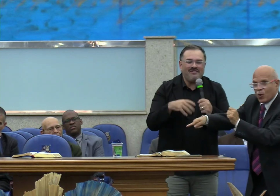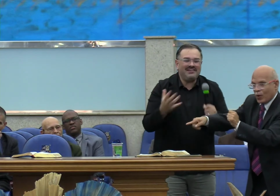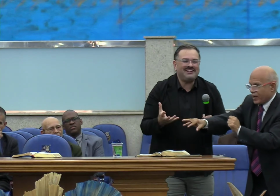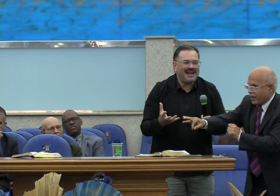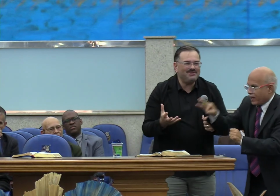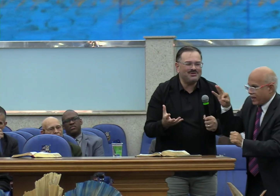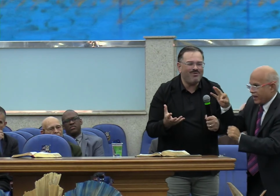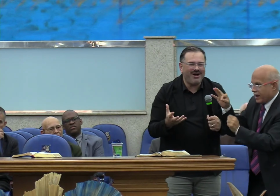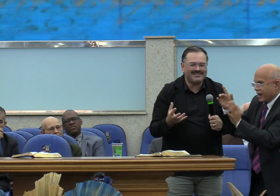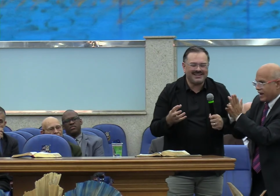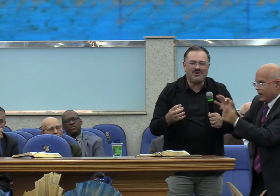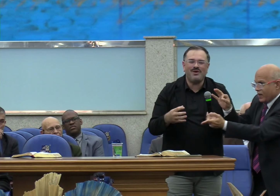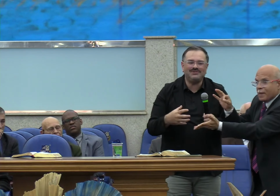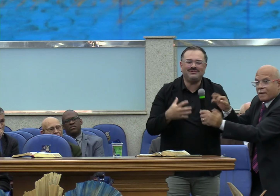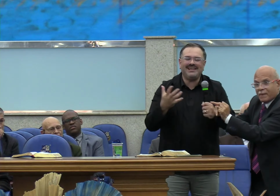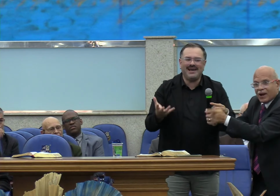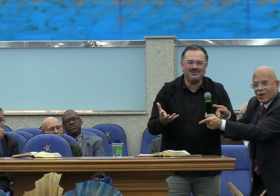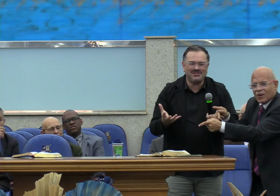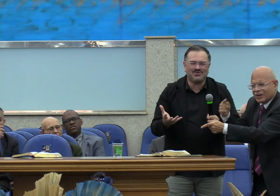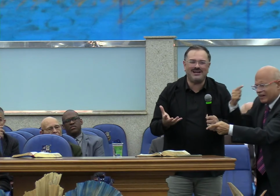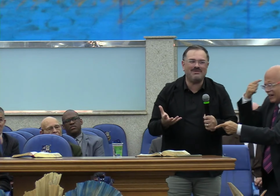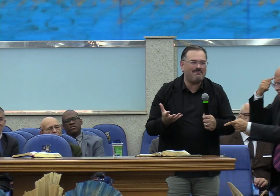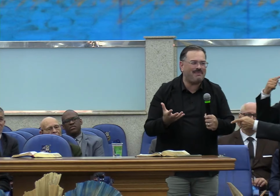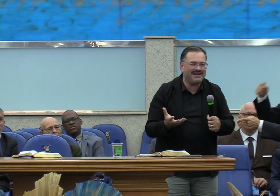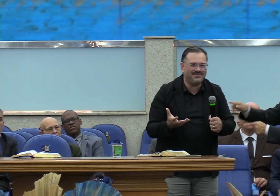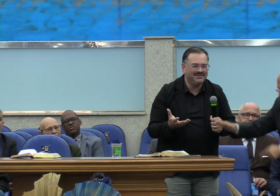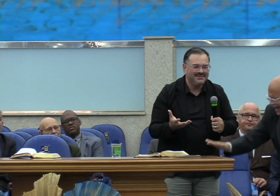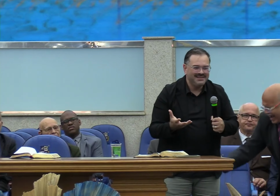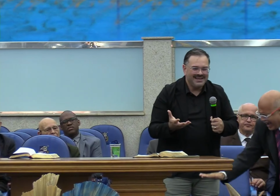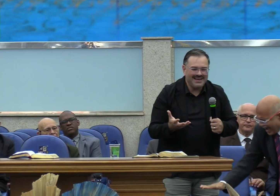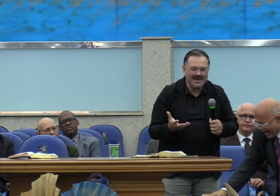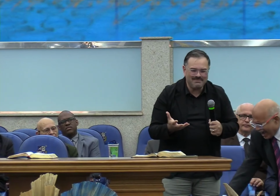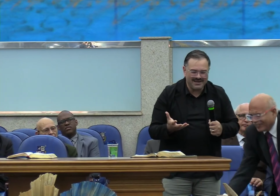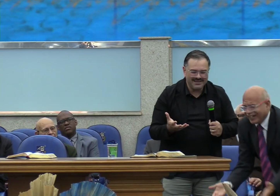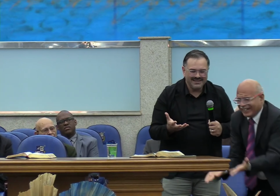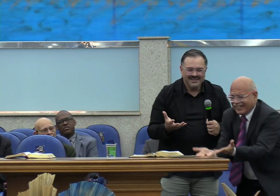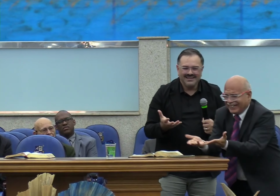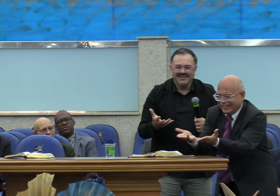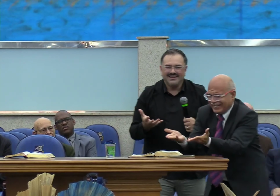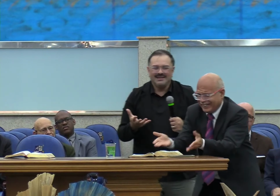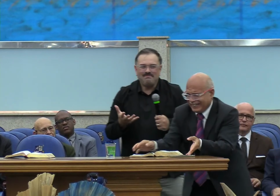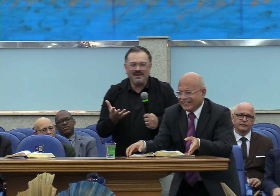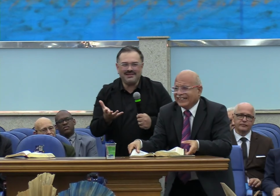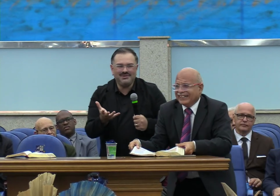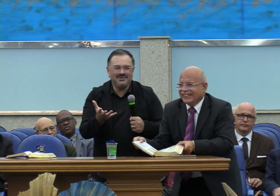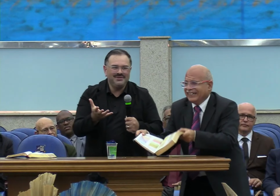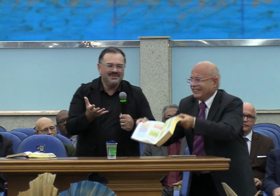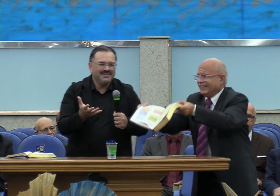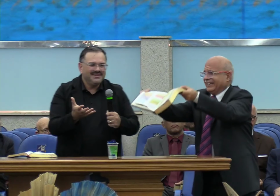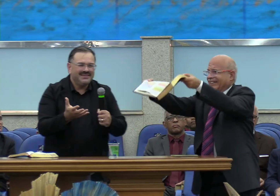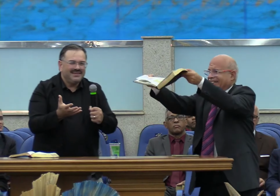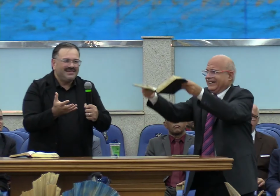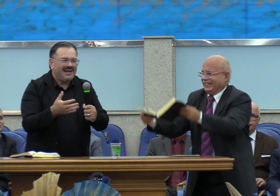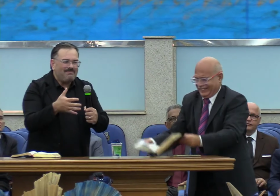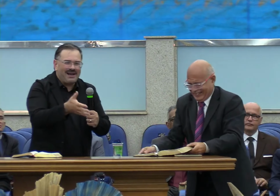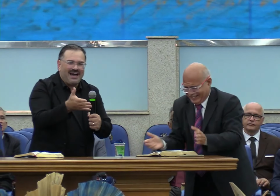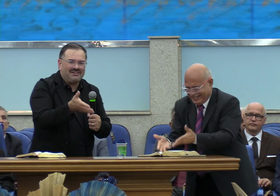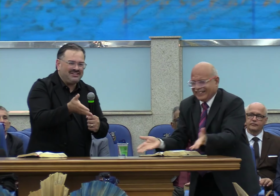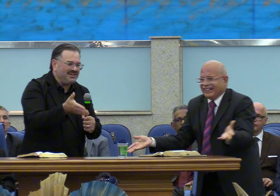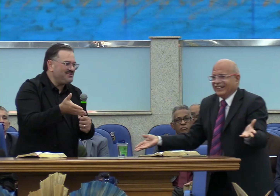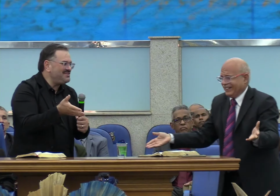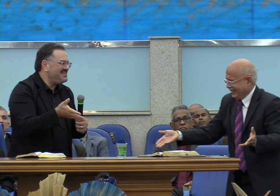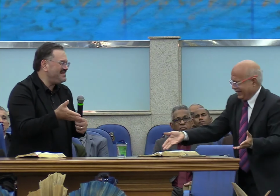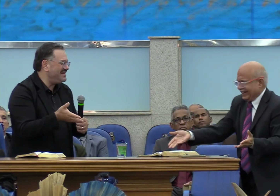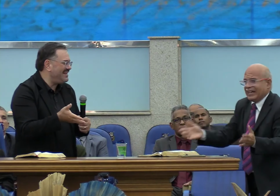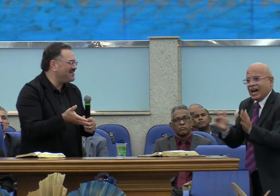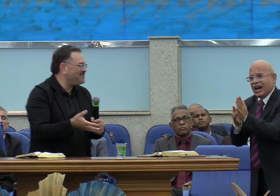O Evangelho nos mostra que quando Deus escolheu a Pedro, lembra? Pedro, a palavra de